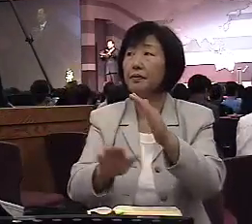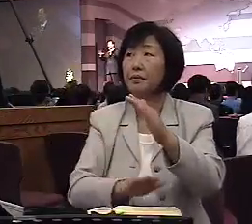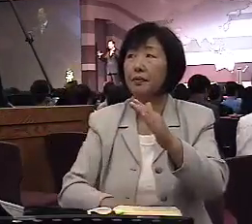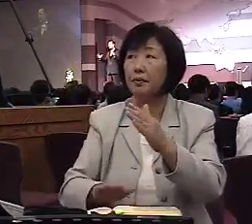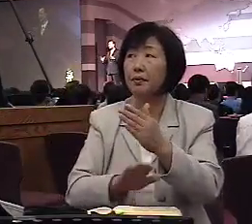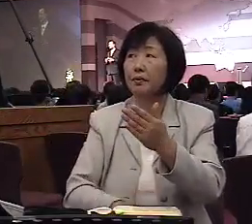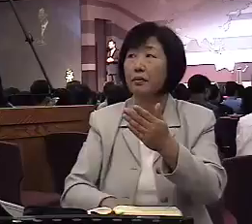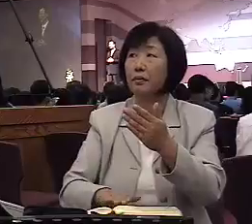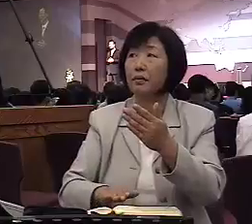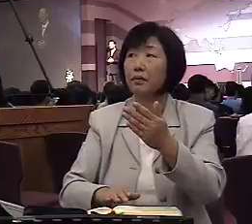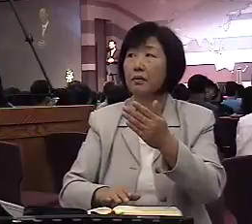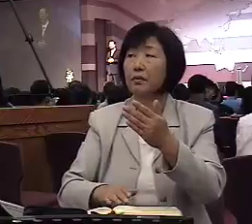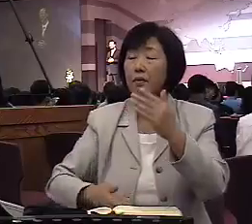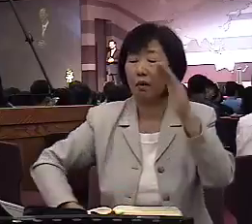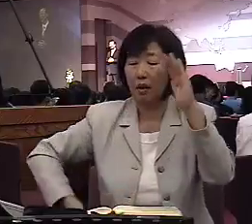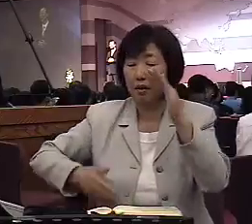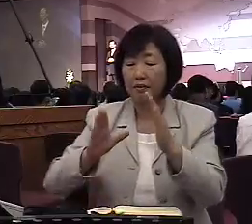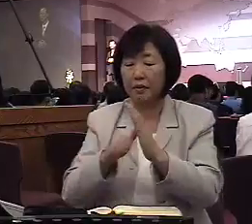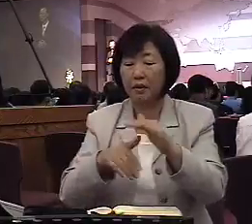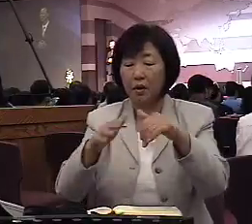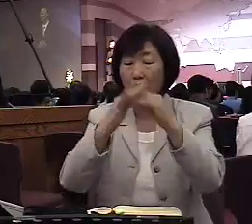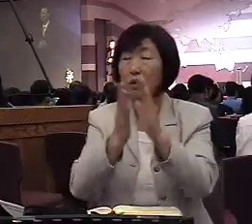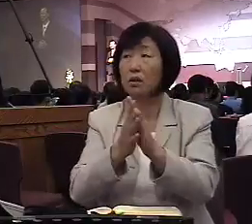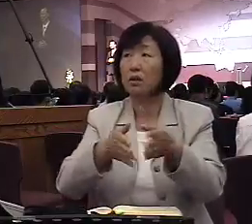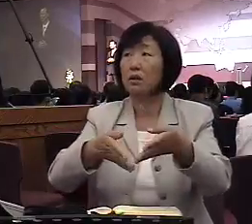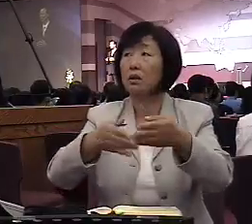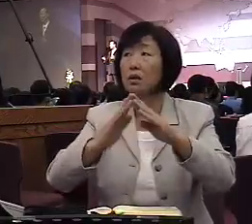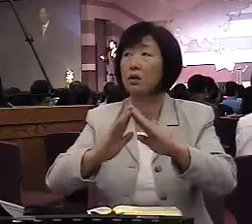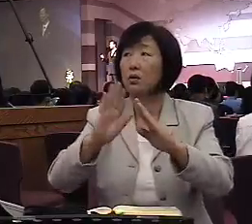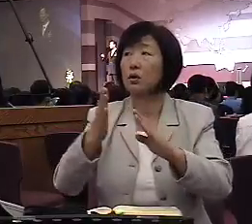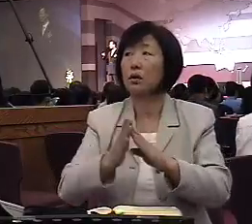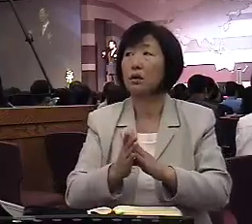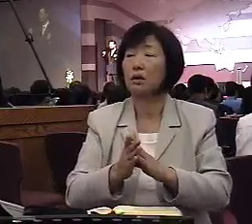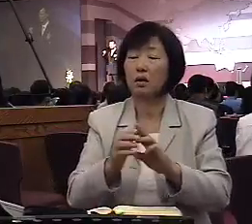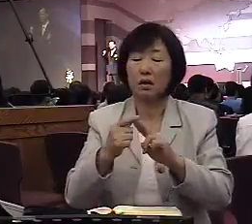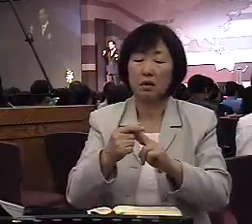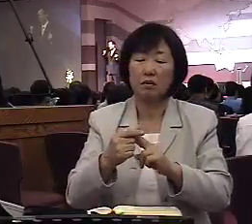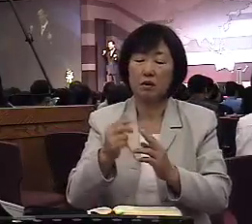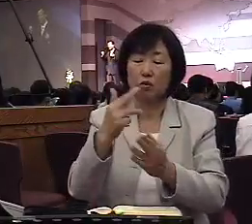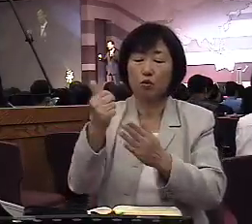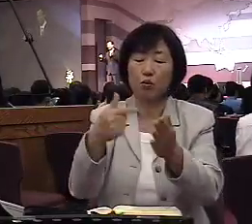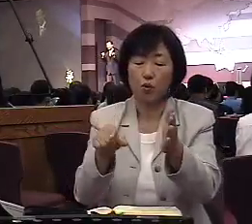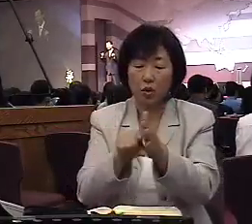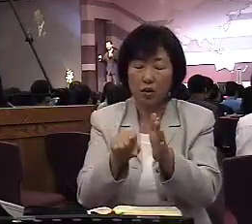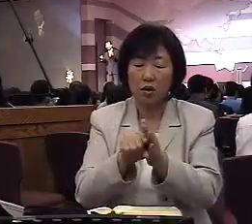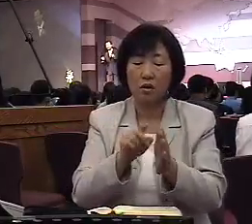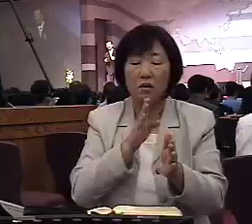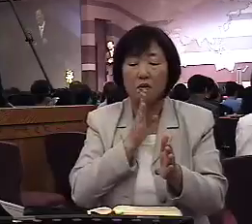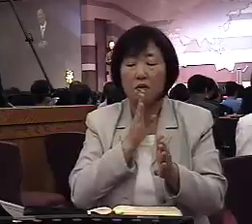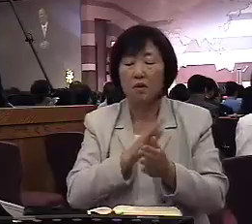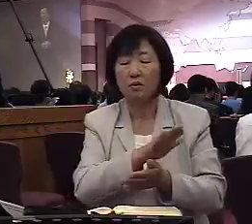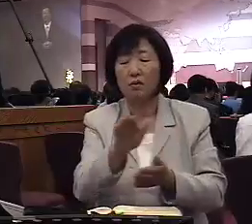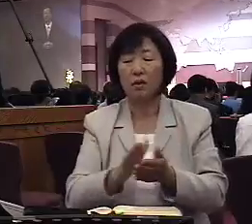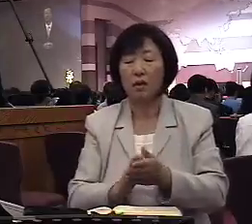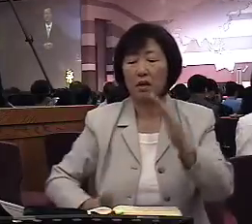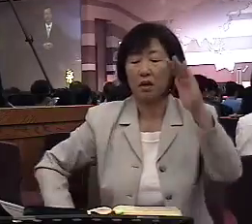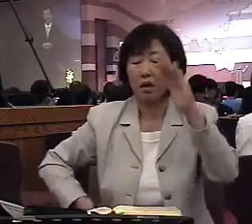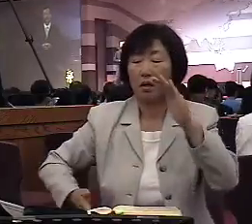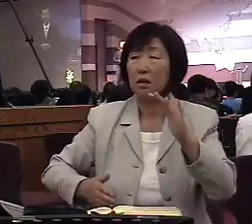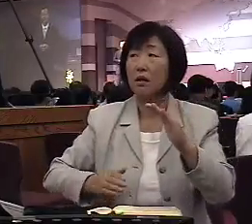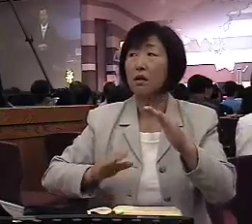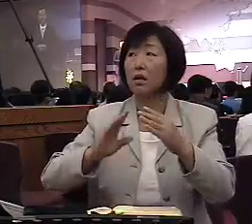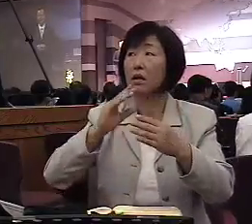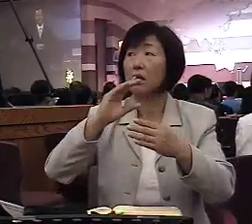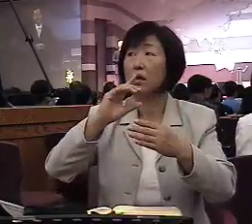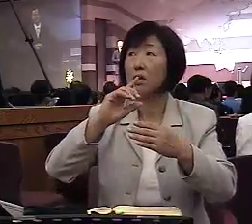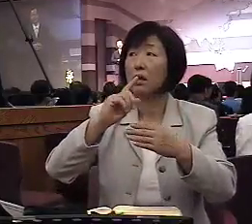때 완전히 세워졌는데 저와 함께 같이 주님을 위해 정말 우리의 학생 시절을 보낸